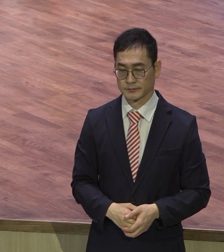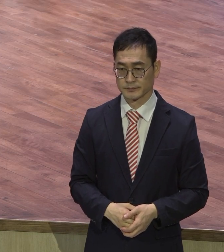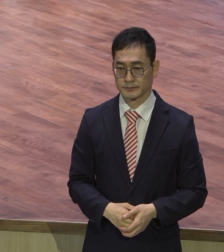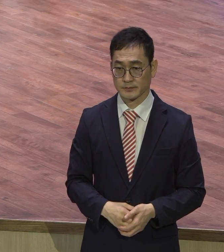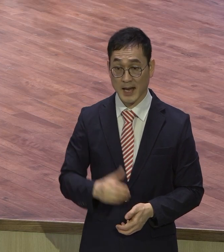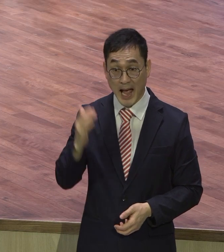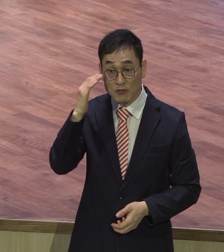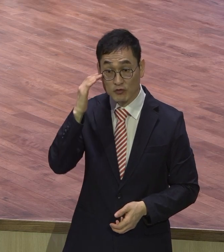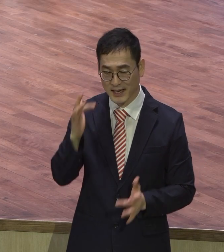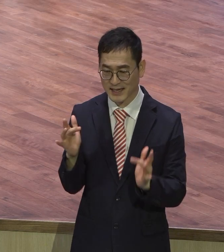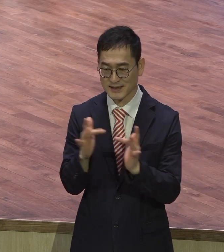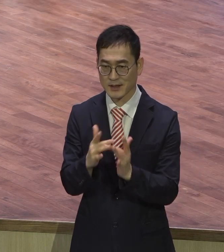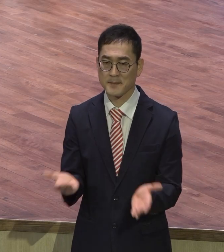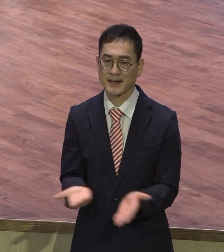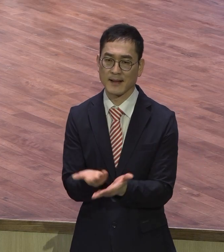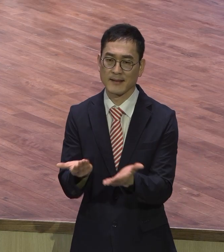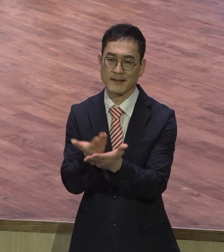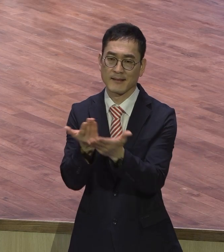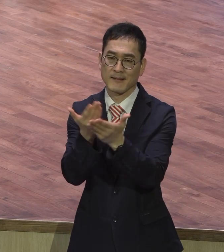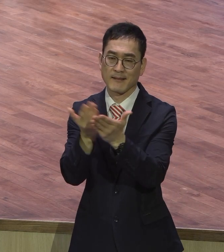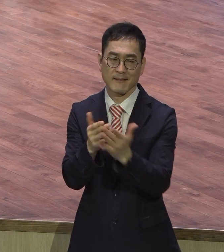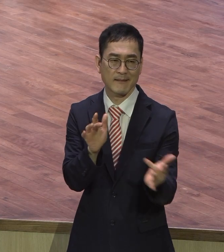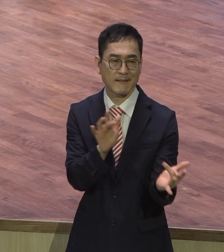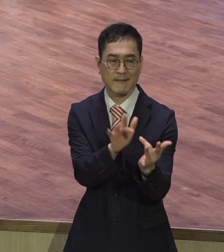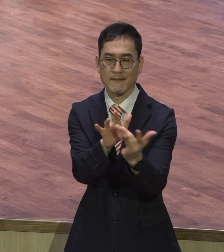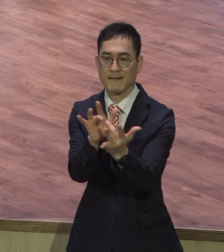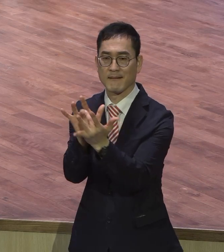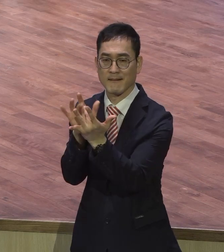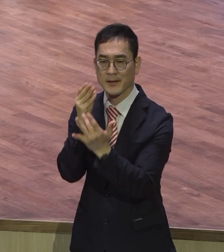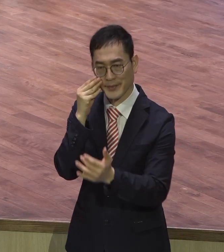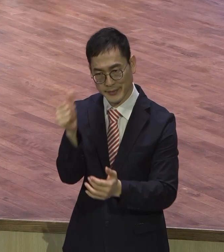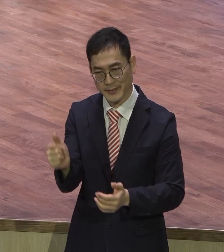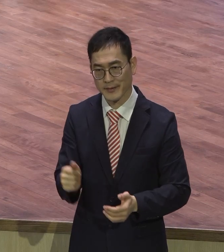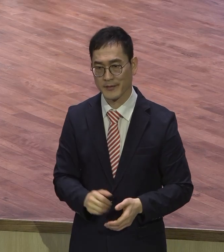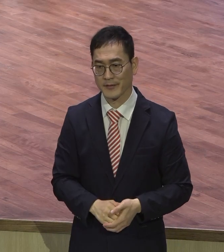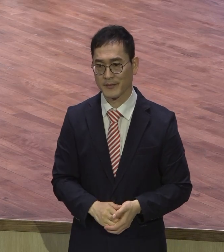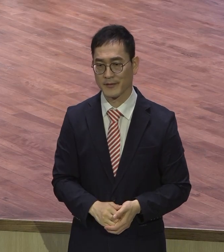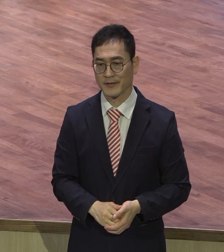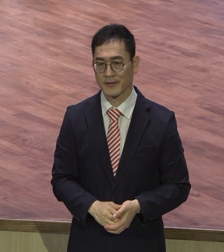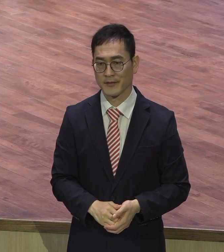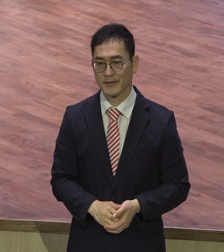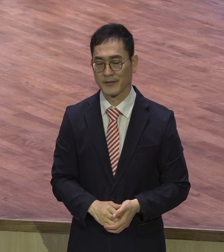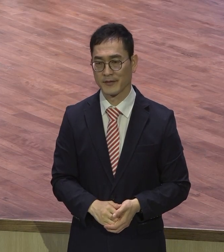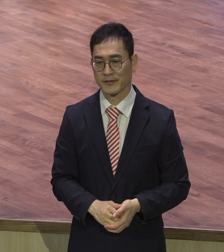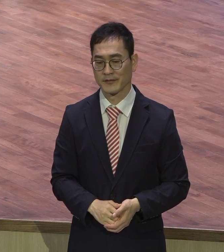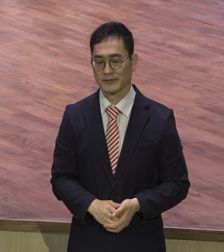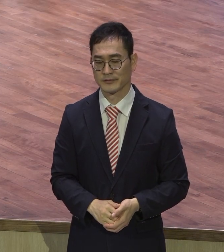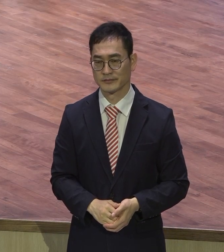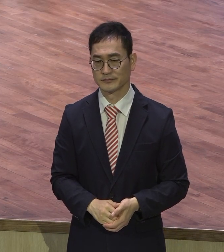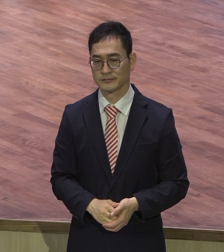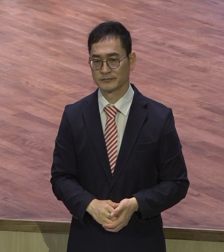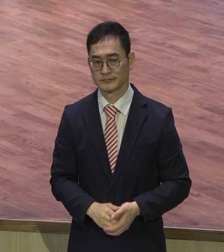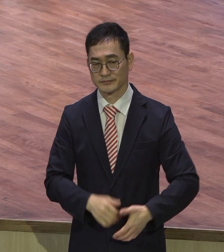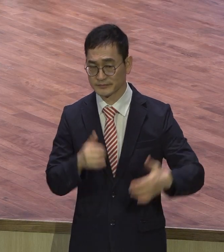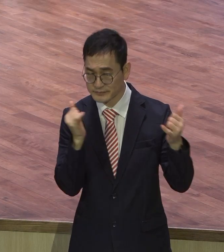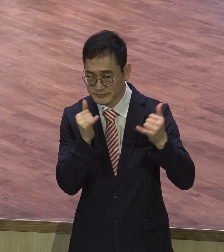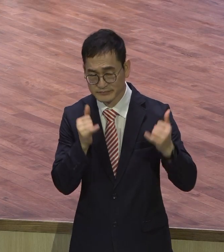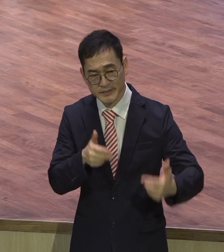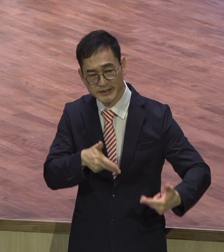적복이에요. 직접 연결도 할 연락도 할 수 있고 다양한 신앙에 대한